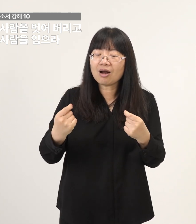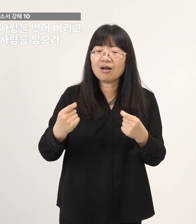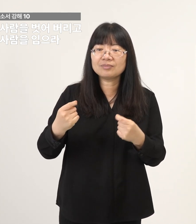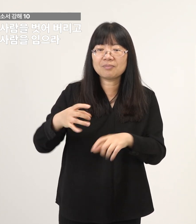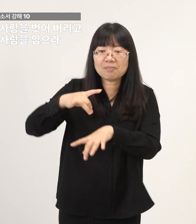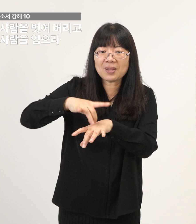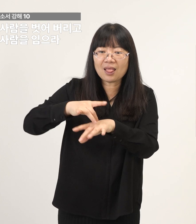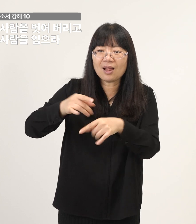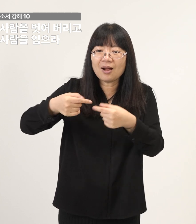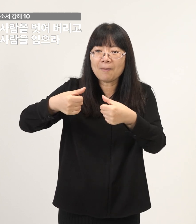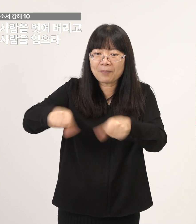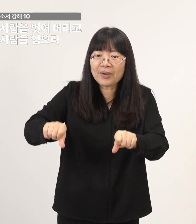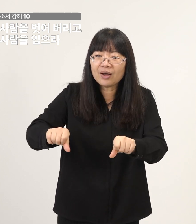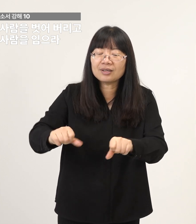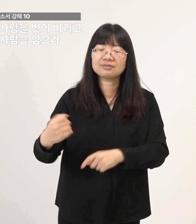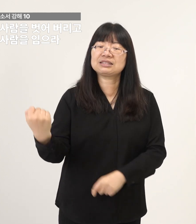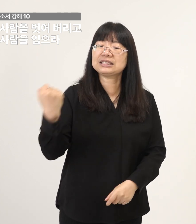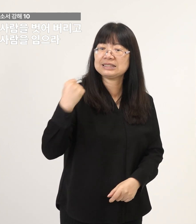있어요.